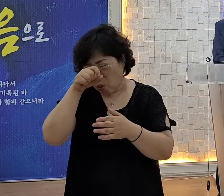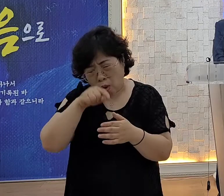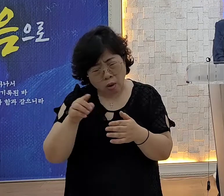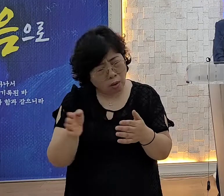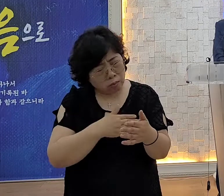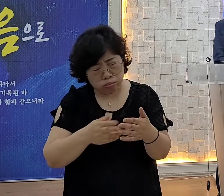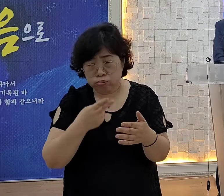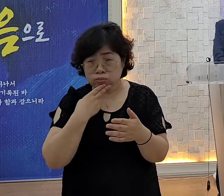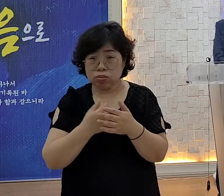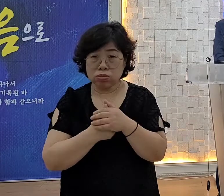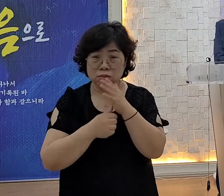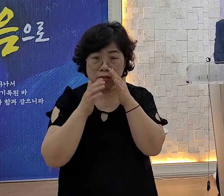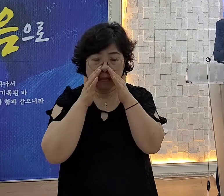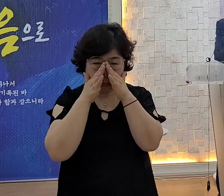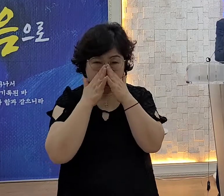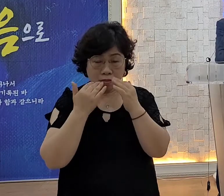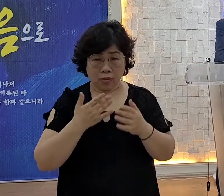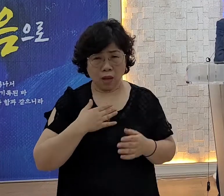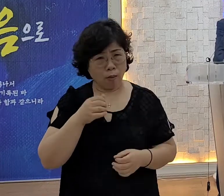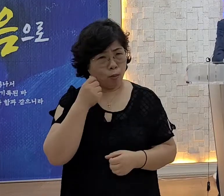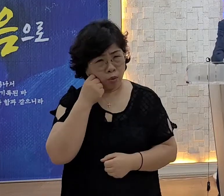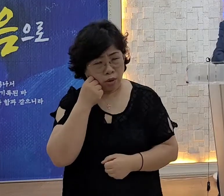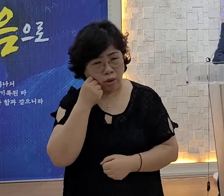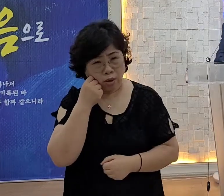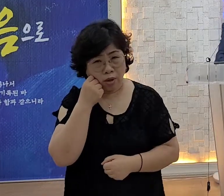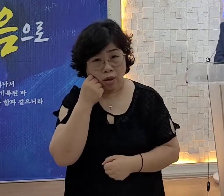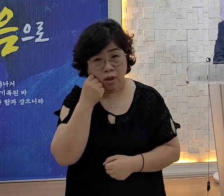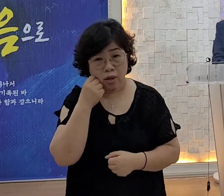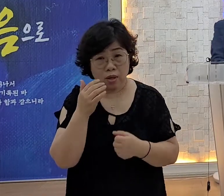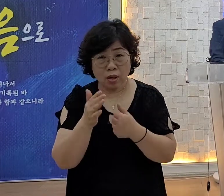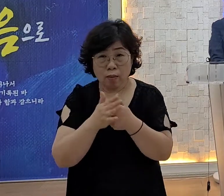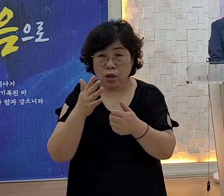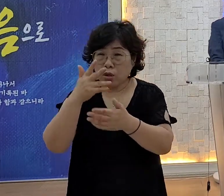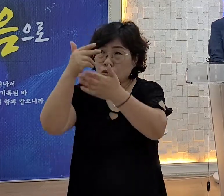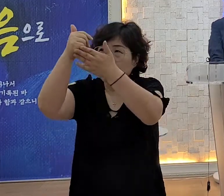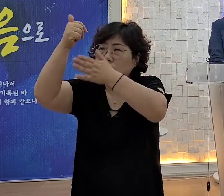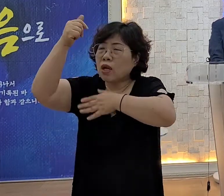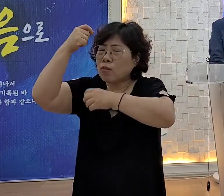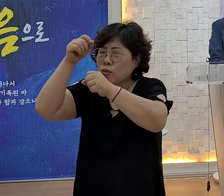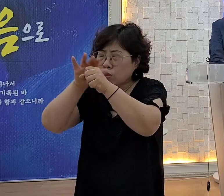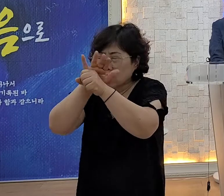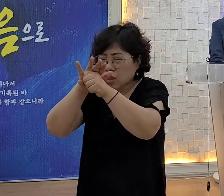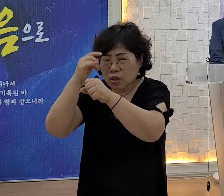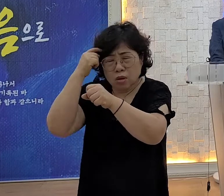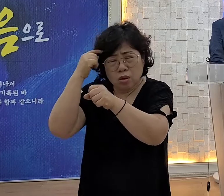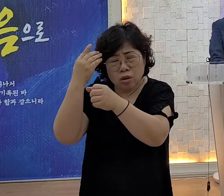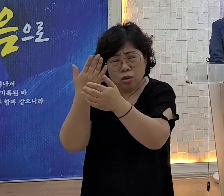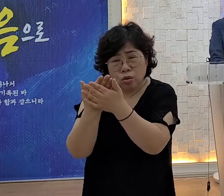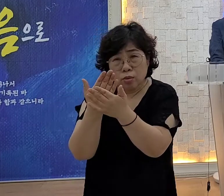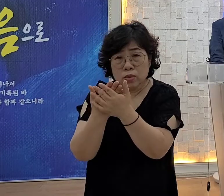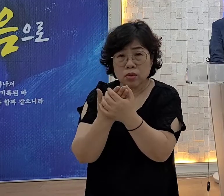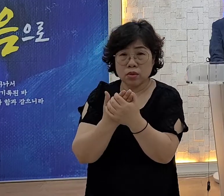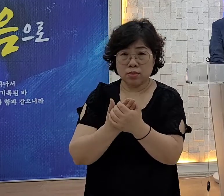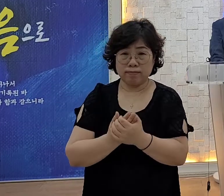없습니다. 저는 할 수 없사오니 주님 저를 불쌍히 여기십시오.